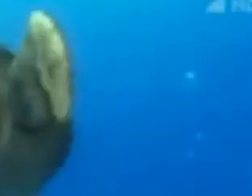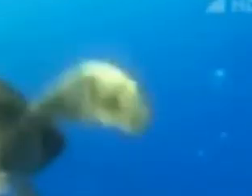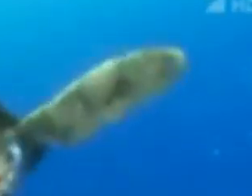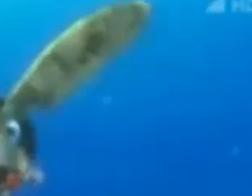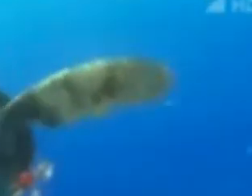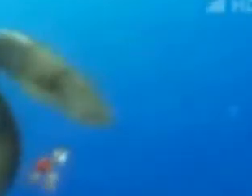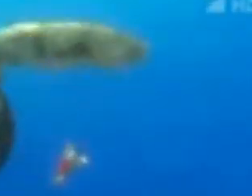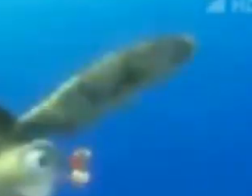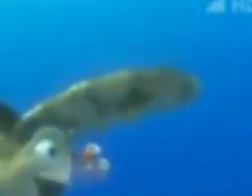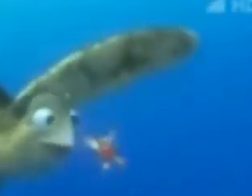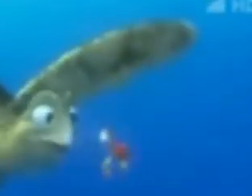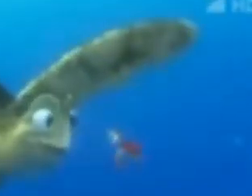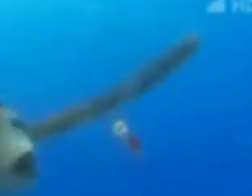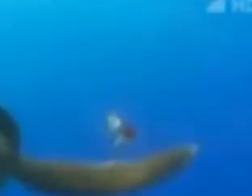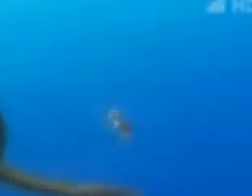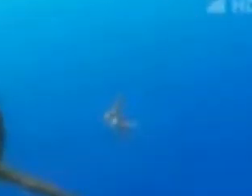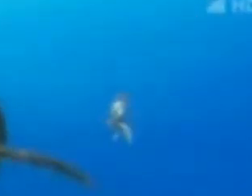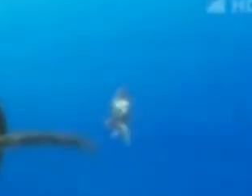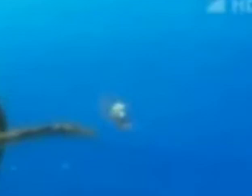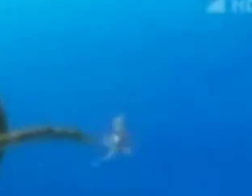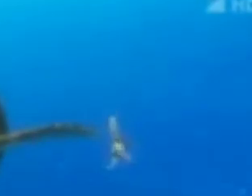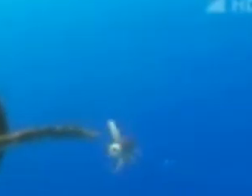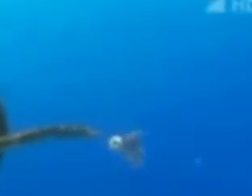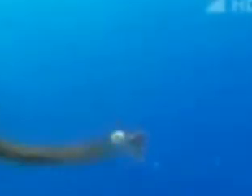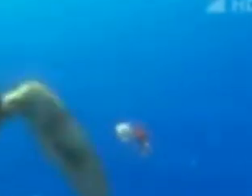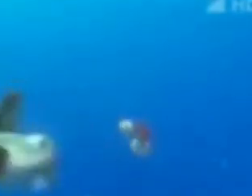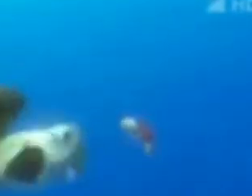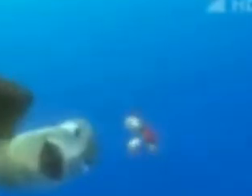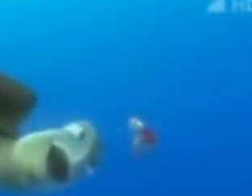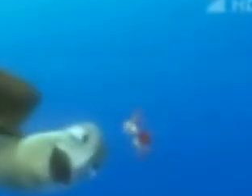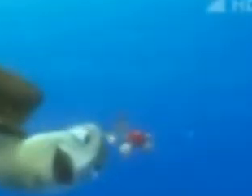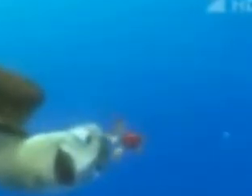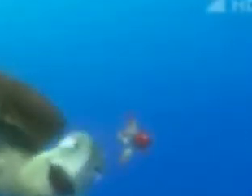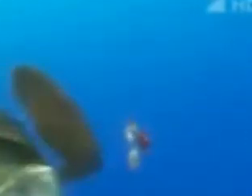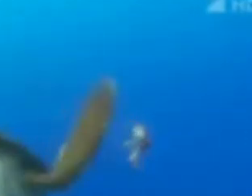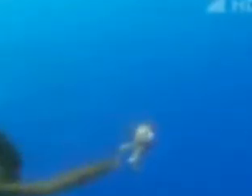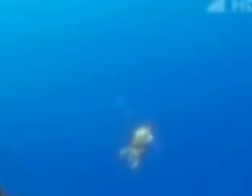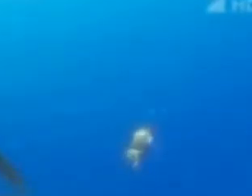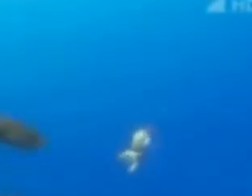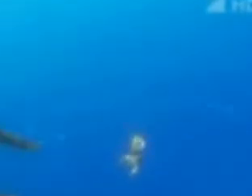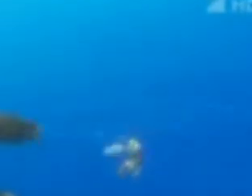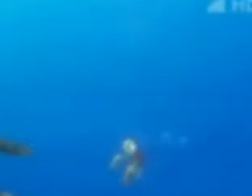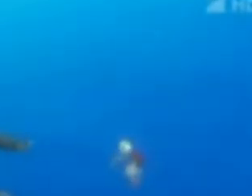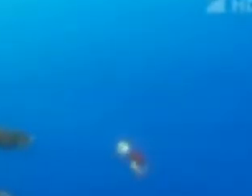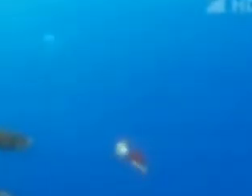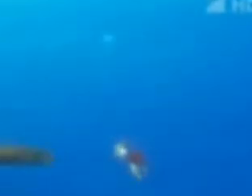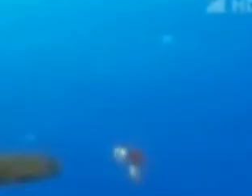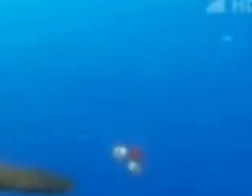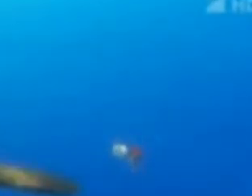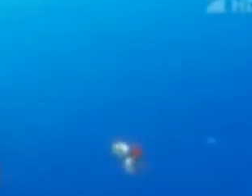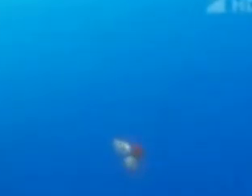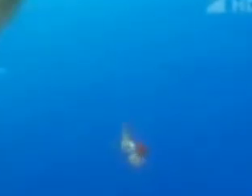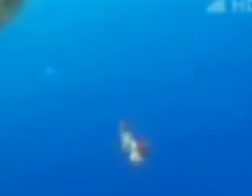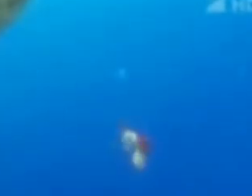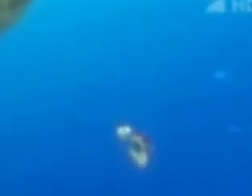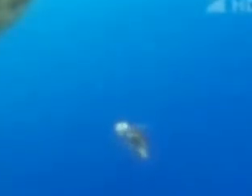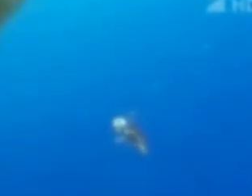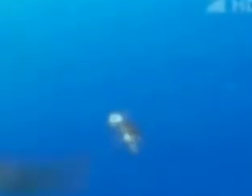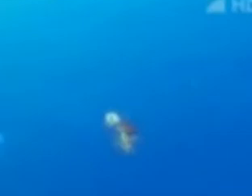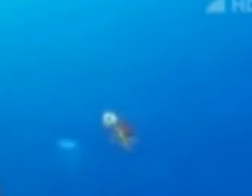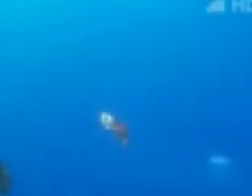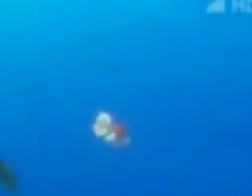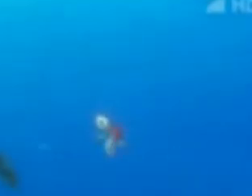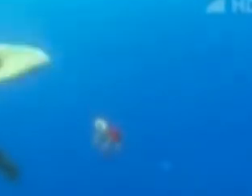muito bem, esguicho! Nadadeira, cabeça, irmão. Oh, que